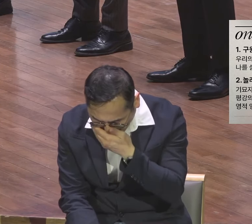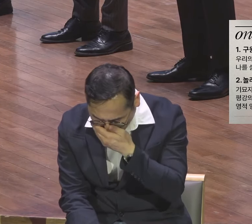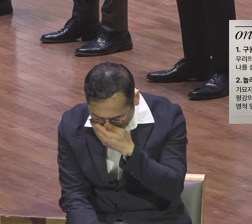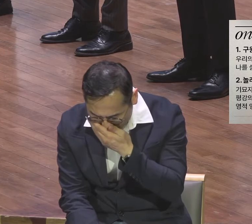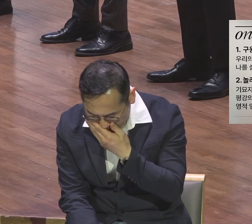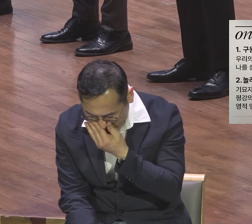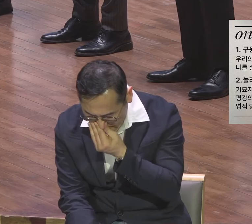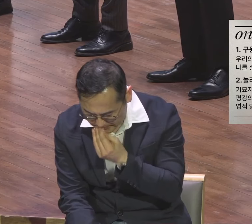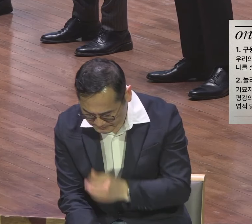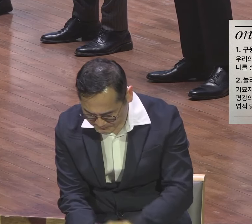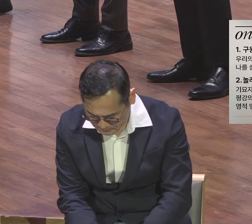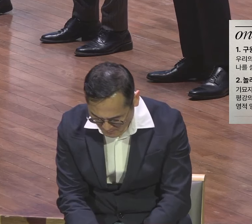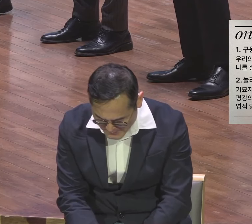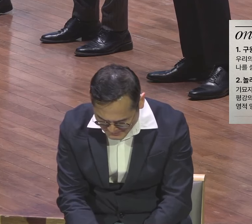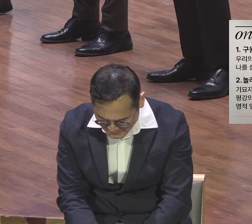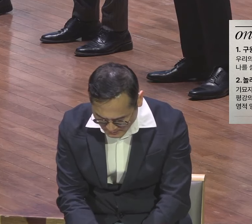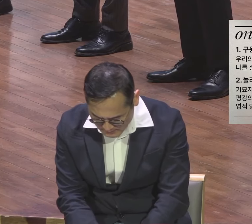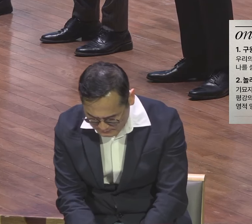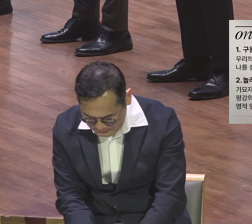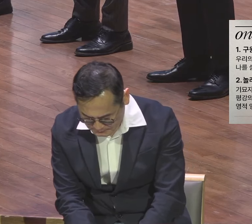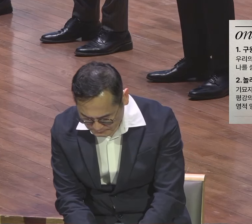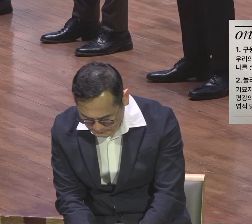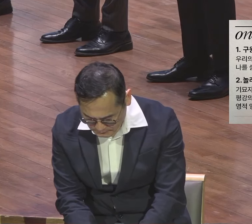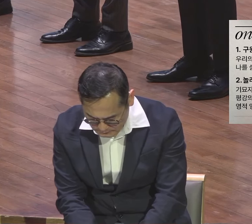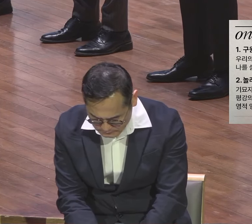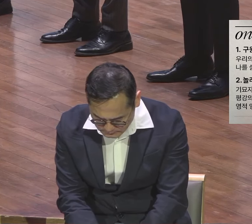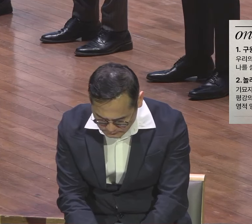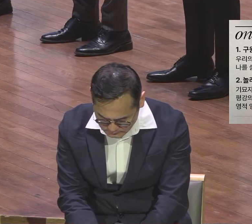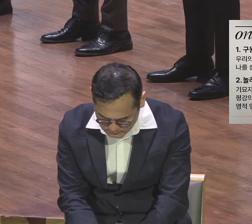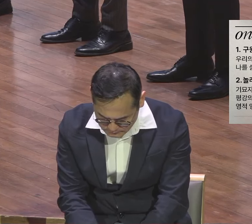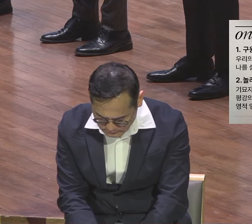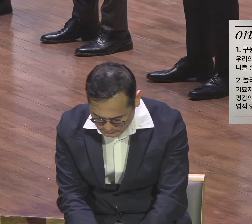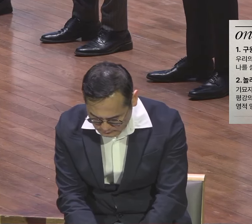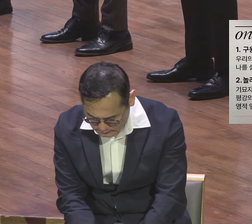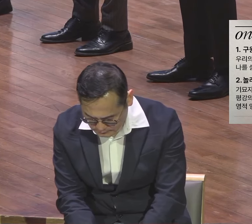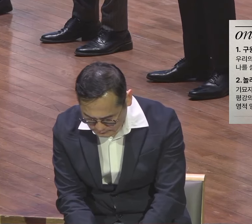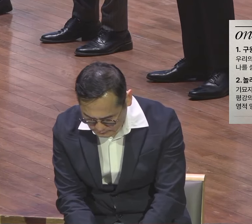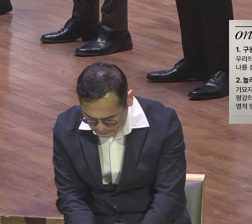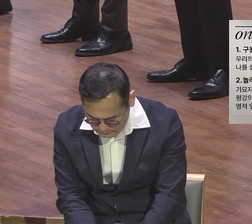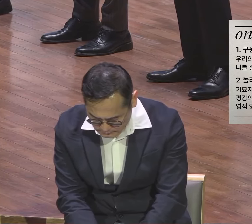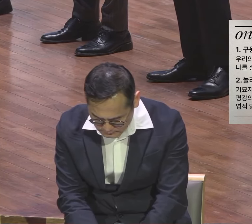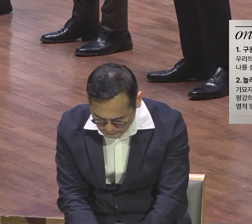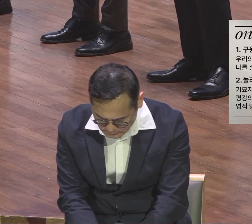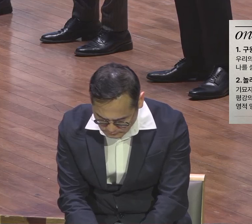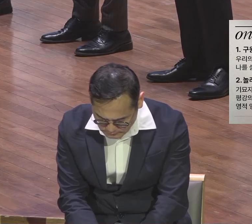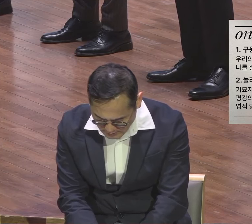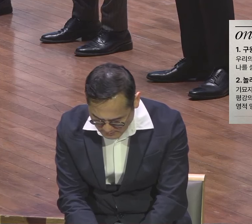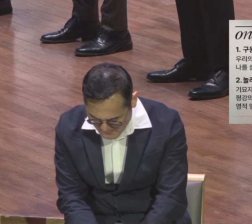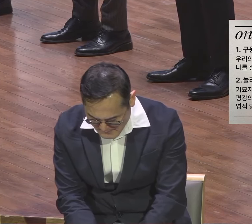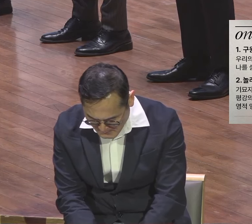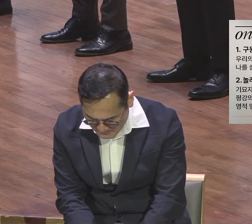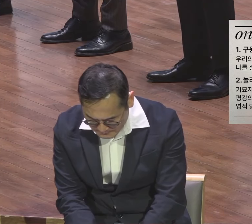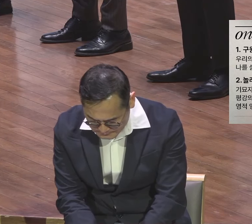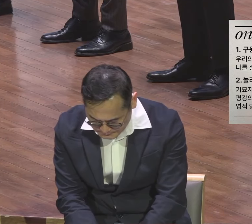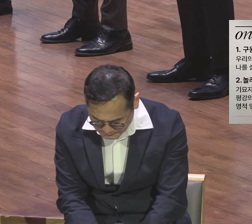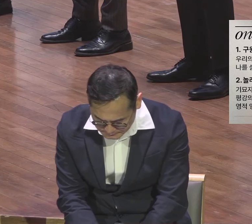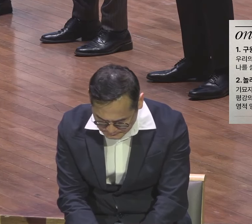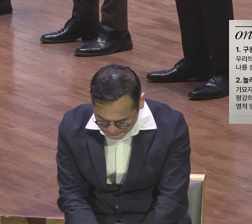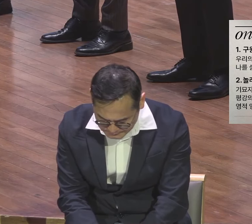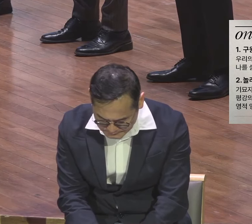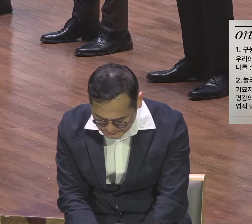들으시고 응답하시고 하나님의 열심이 내가 믿는 말씀을 성취할 줄 믿고 모두 다 우리의 커피 대신 예수를